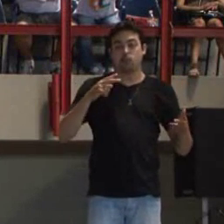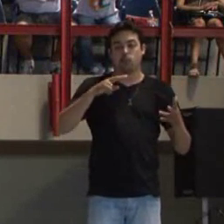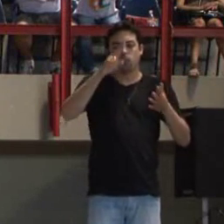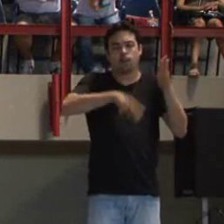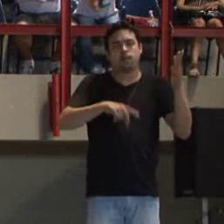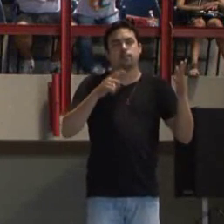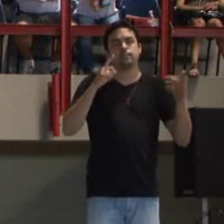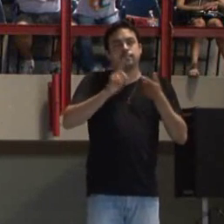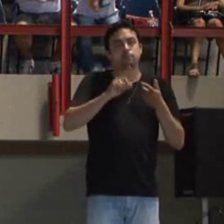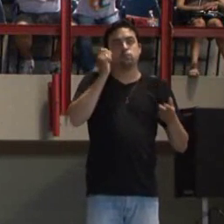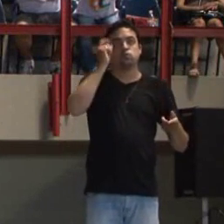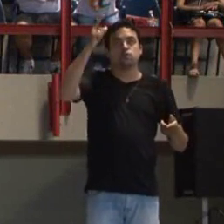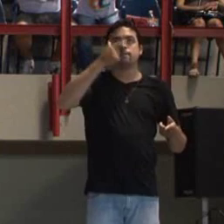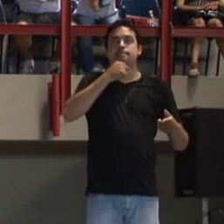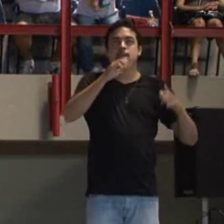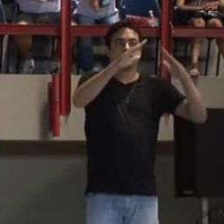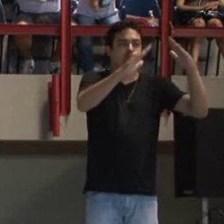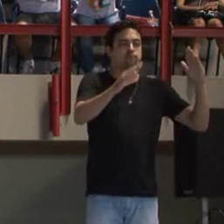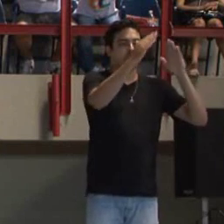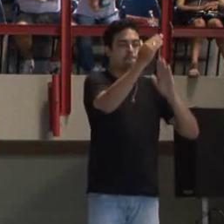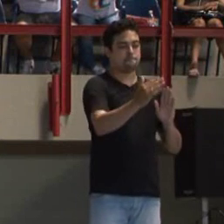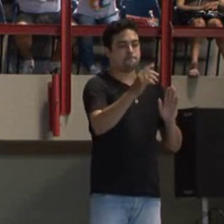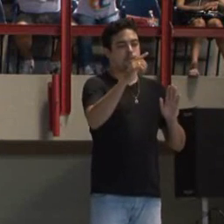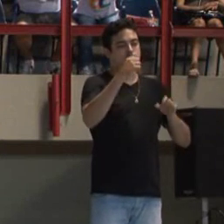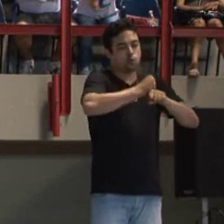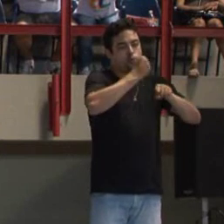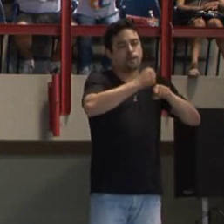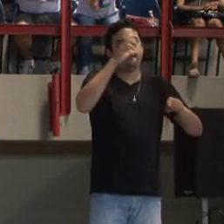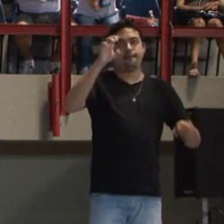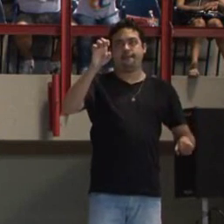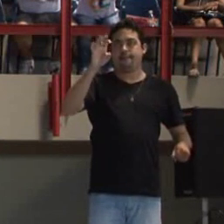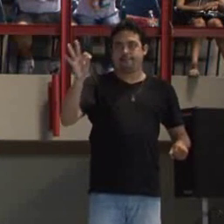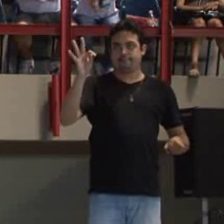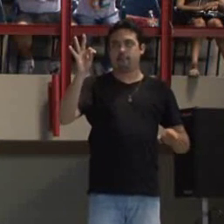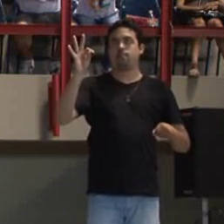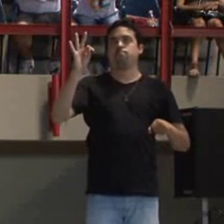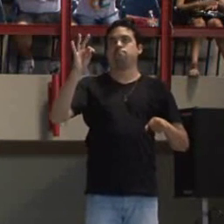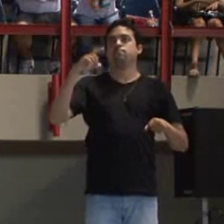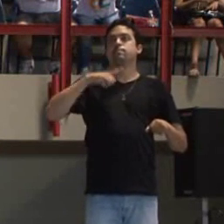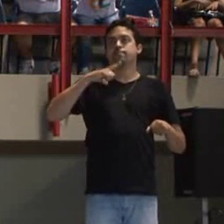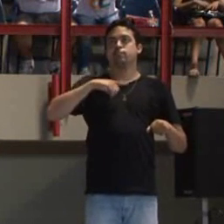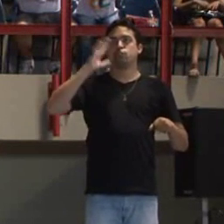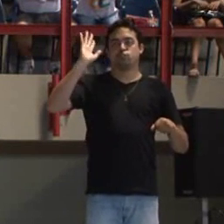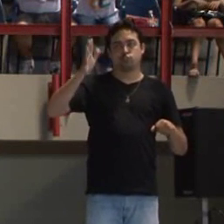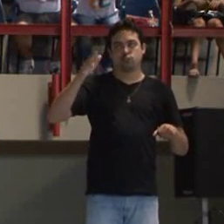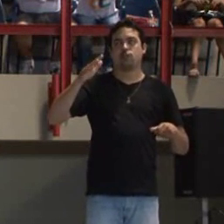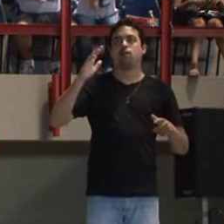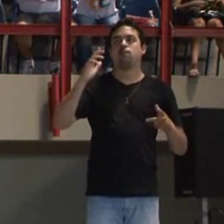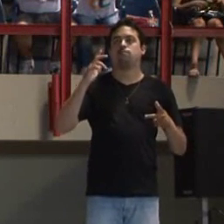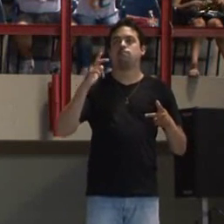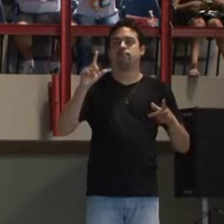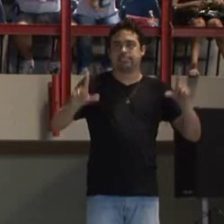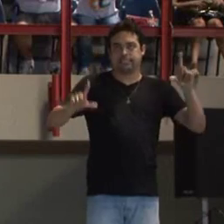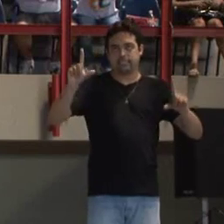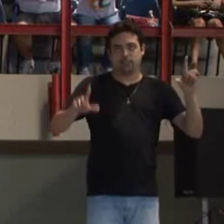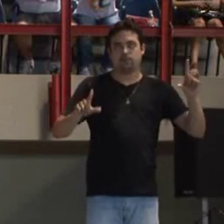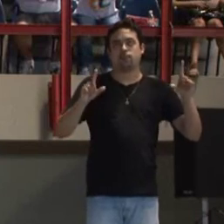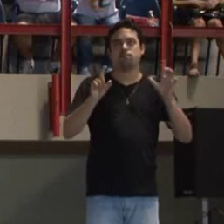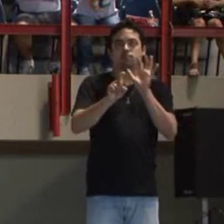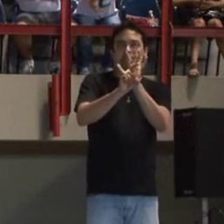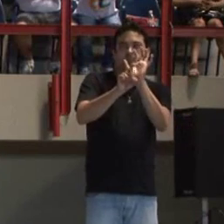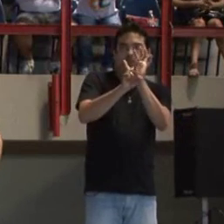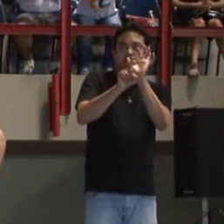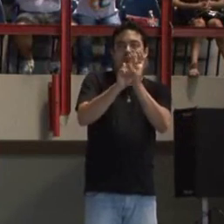eu ouvi que quem fez as pirâmides foram os ET. Não tem uns canal que diz, né? Canal por assinatura,